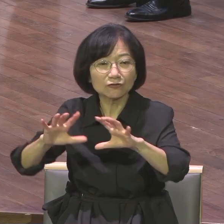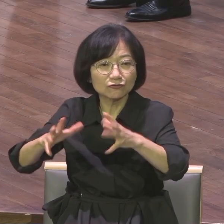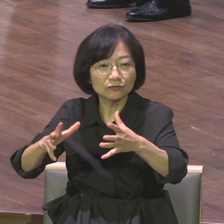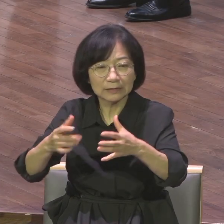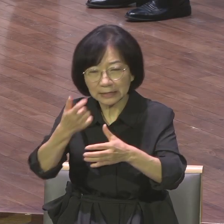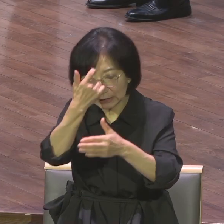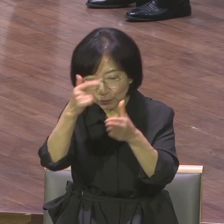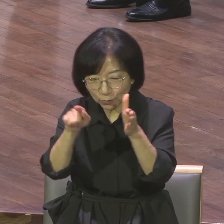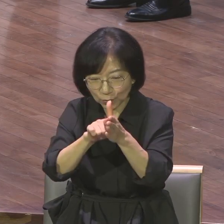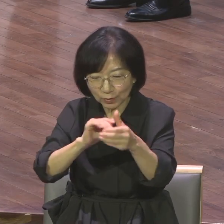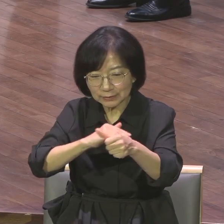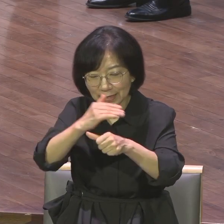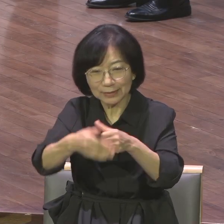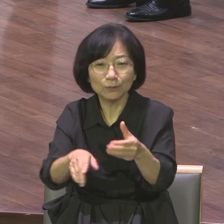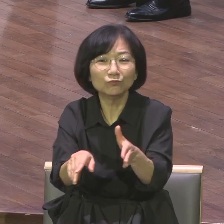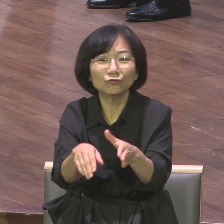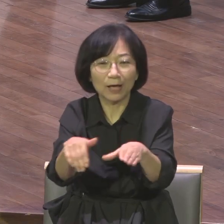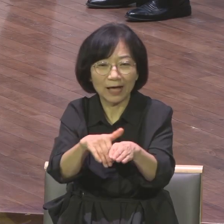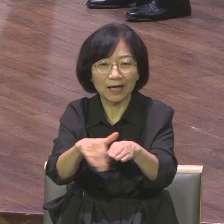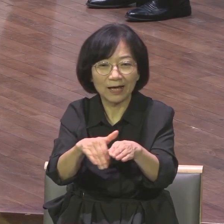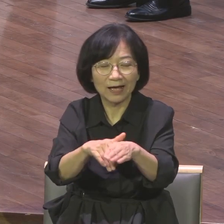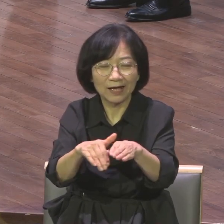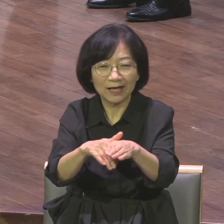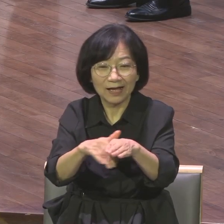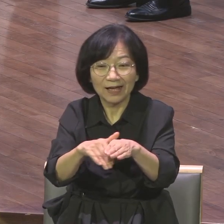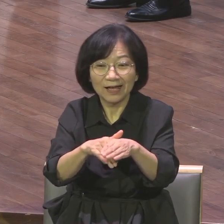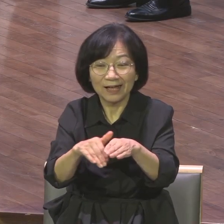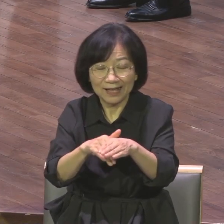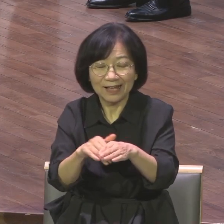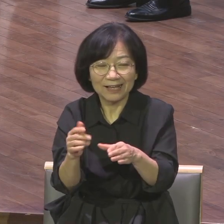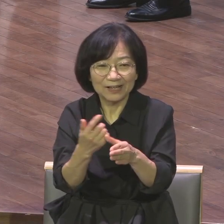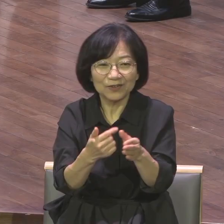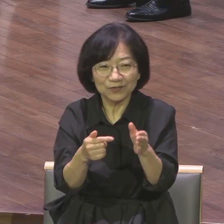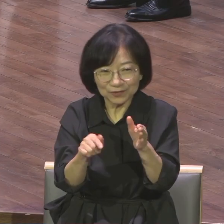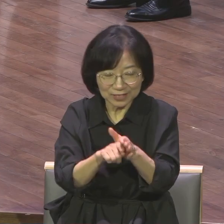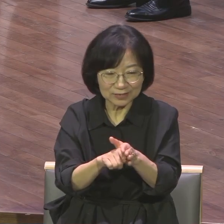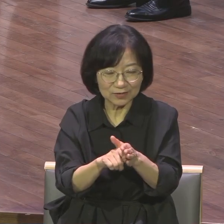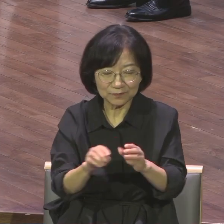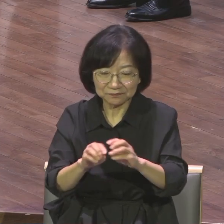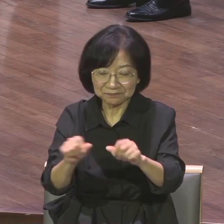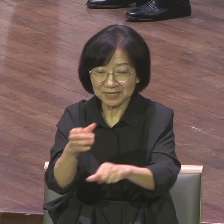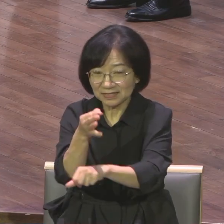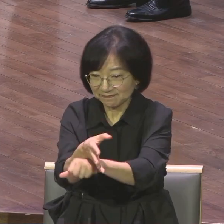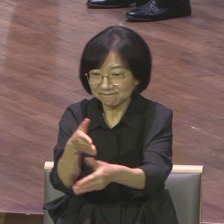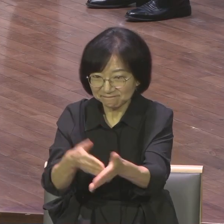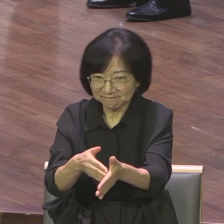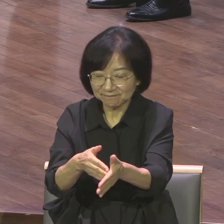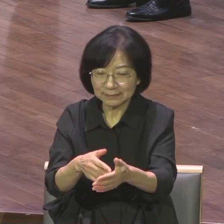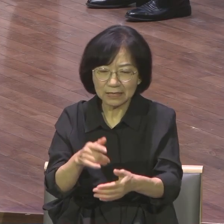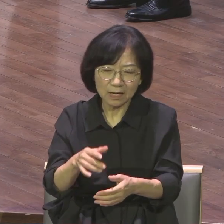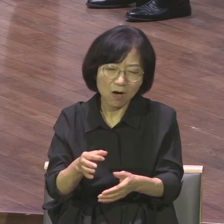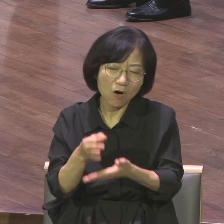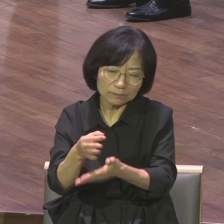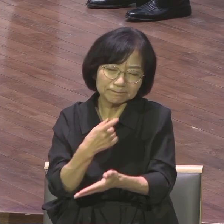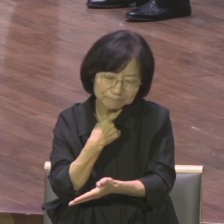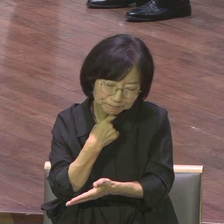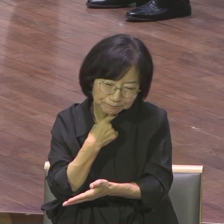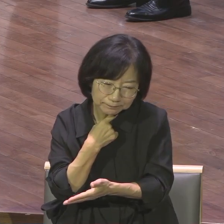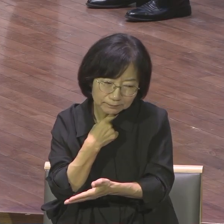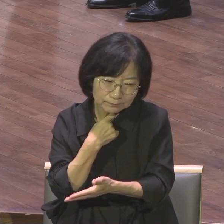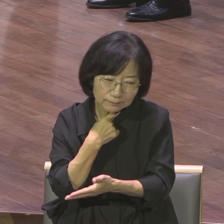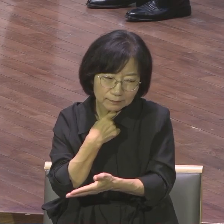위해서 태국 우리 지교회가 이 예원교회가 이제 그 땅을 사놨는데 이제 거기 헌금한다고